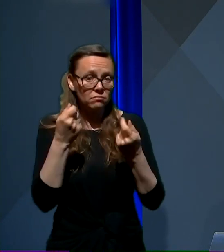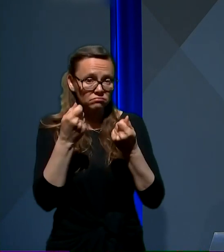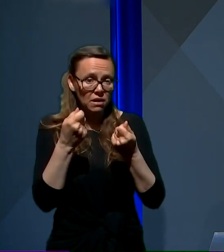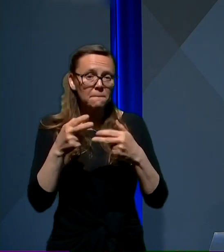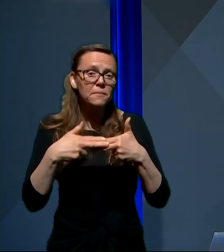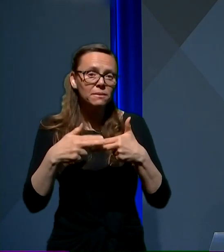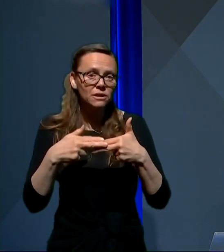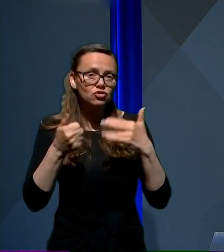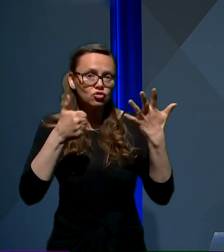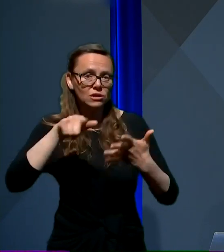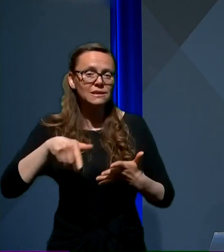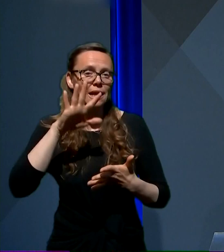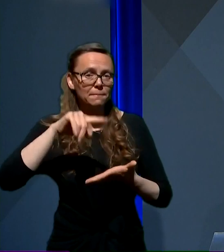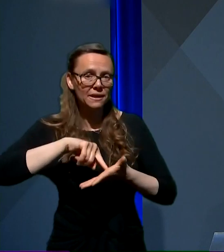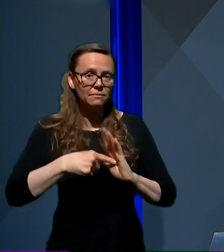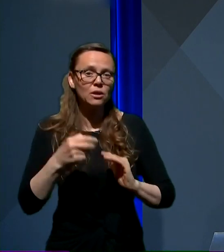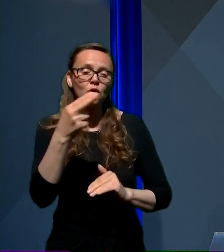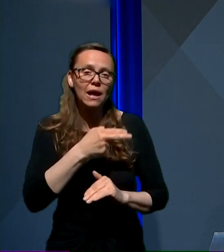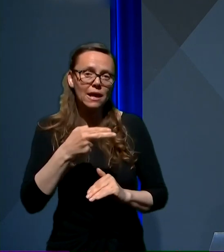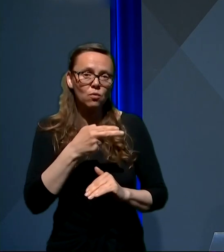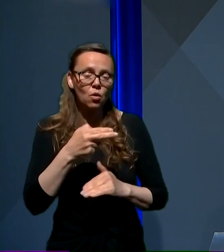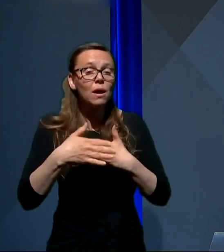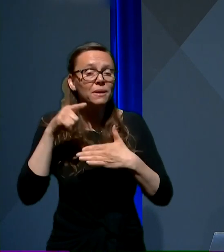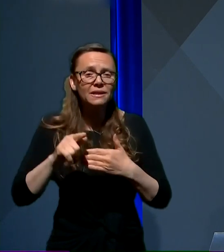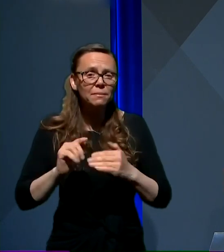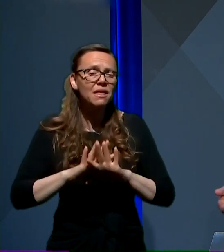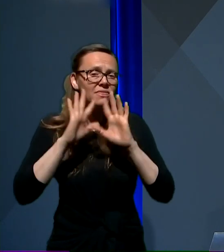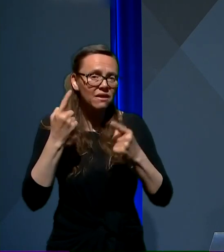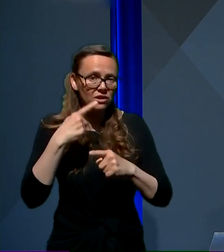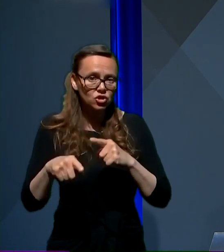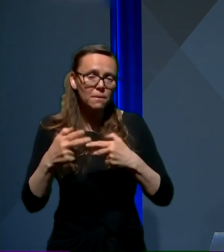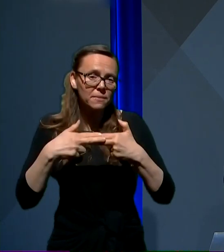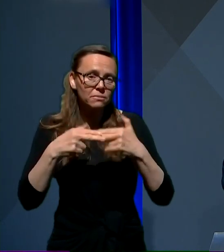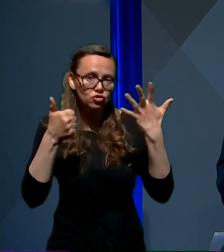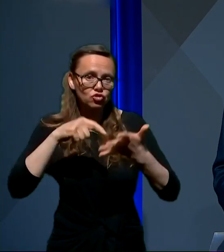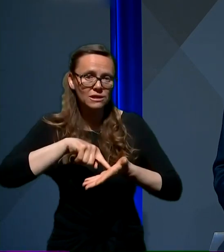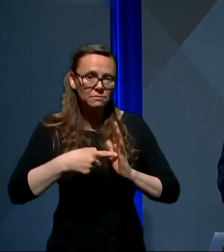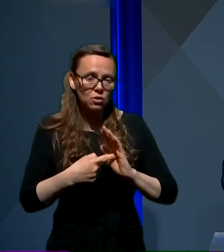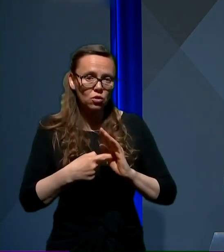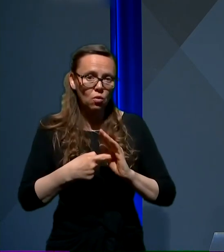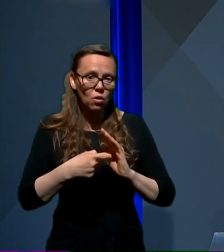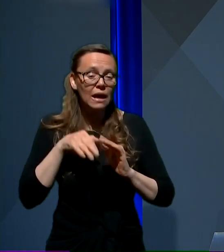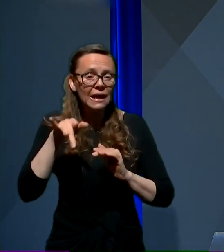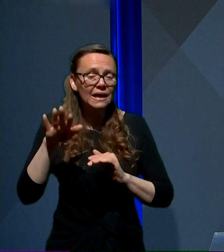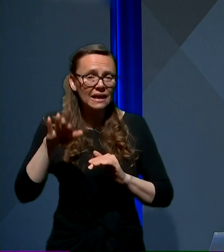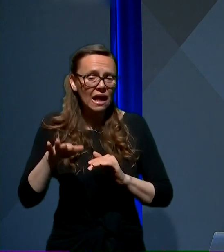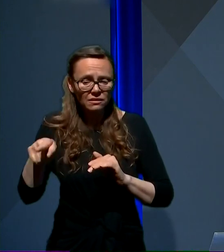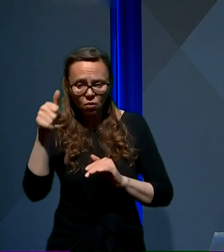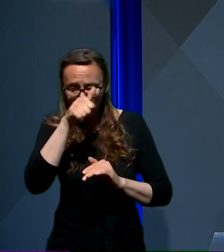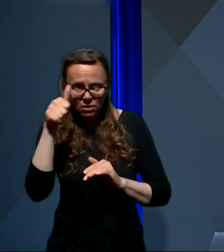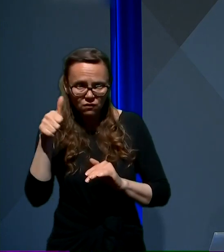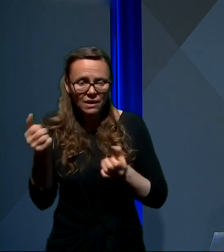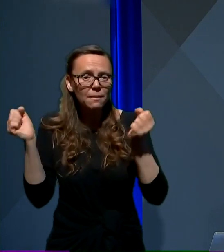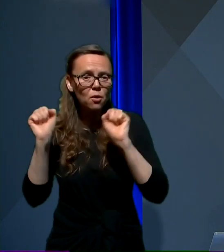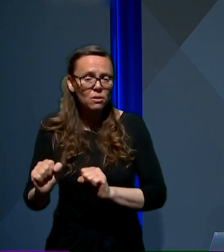približno 6,5 milijona evrov, pri čemer največji delež, približno 6 milijonov, odpade na tako imenovane